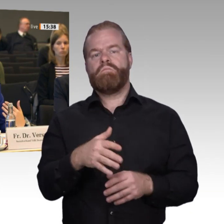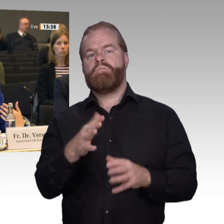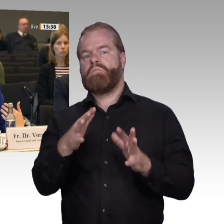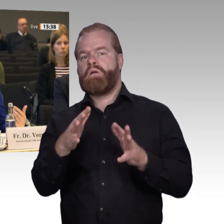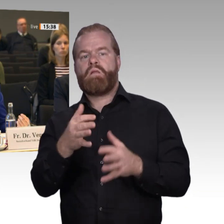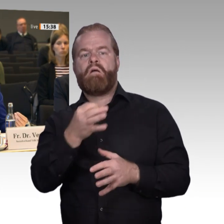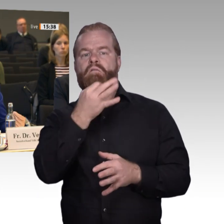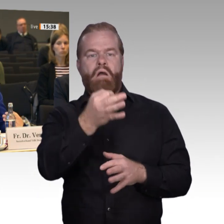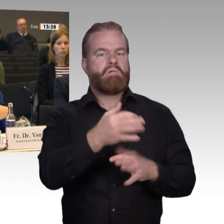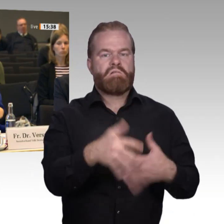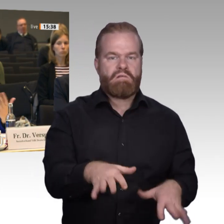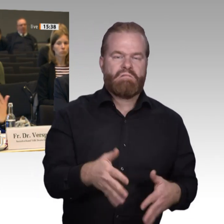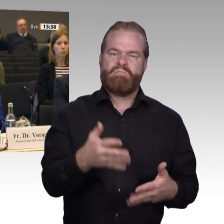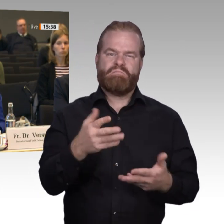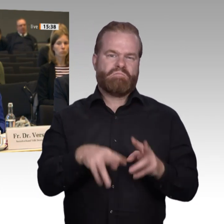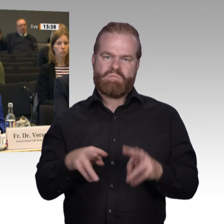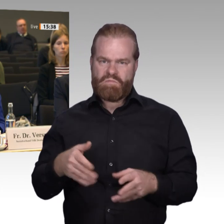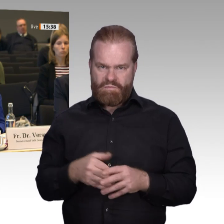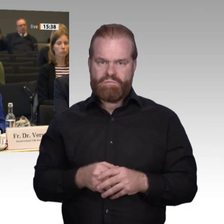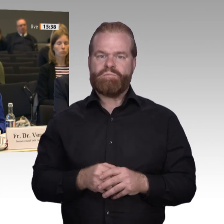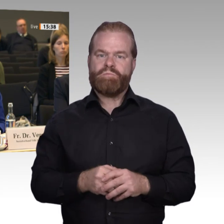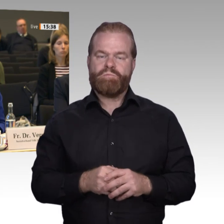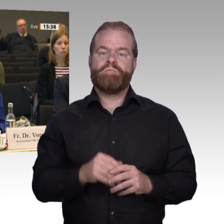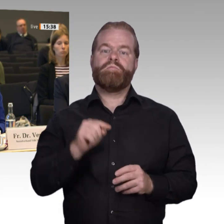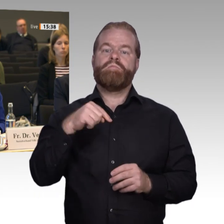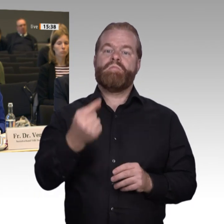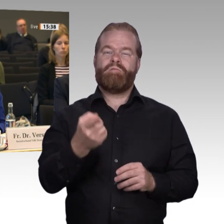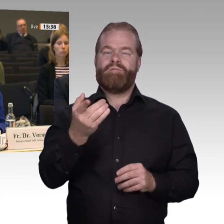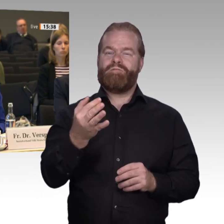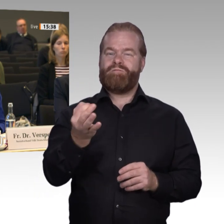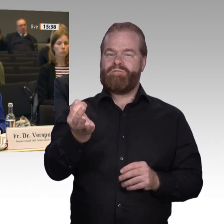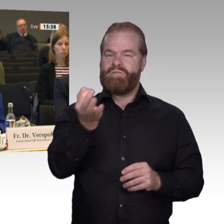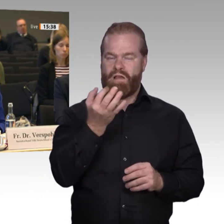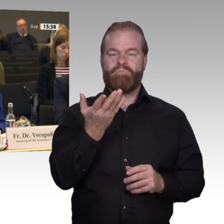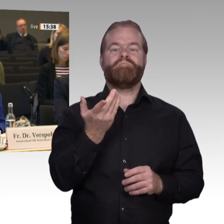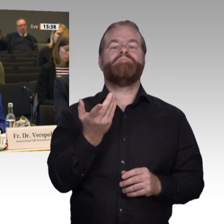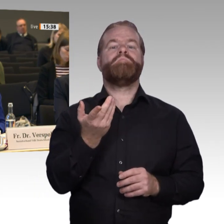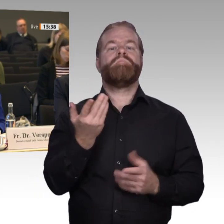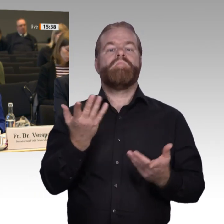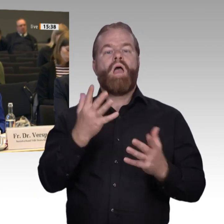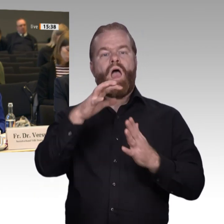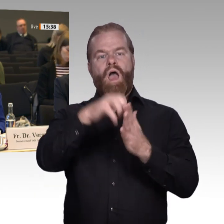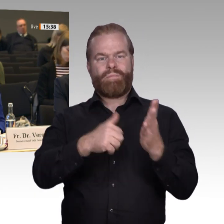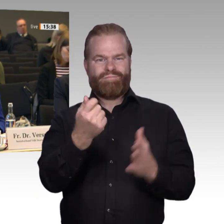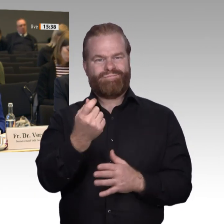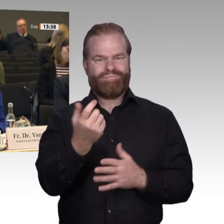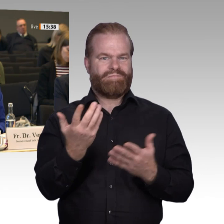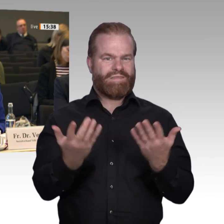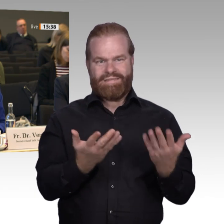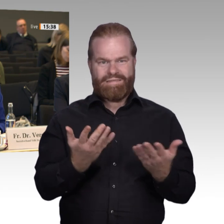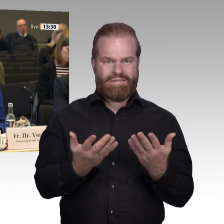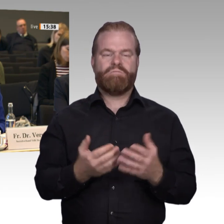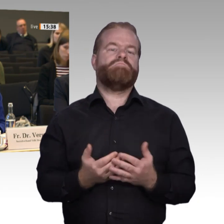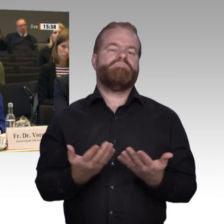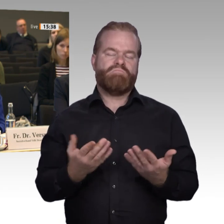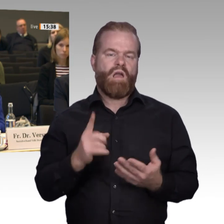Einkommen, das man hat, bis man dann beim Nettoeinkommen ist. Das ist sehr, sehr unterschiedlich und da wäre eine einheitliche, transparente, faire Regelung für alle